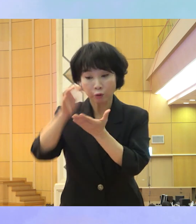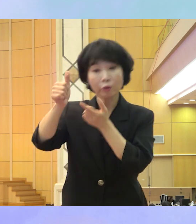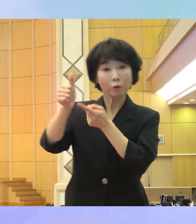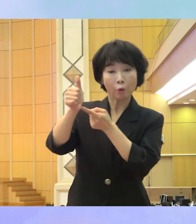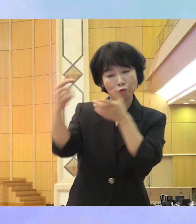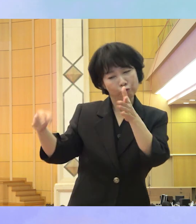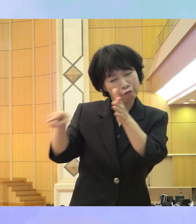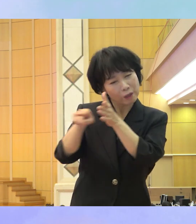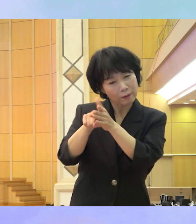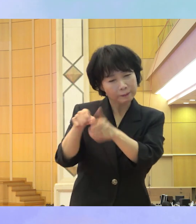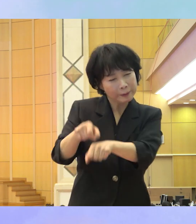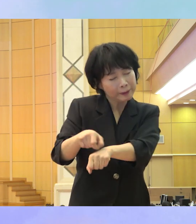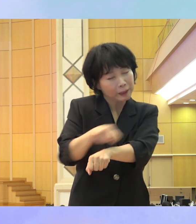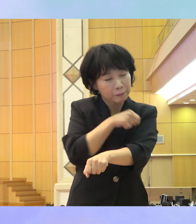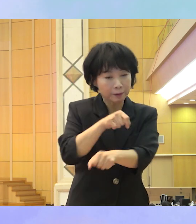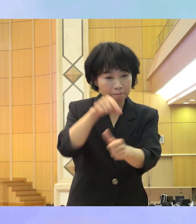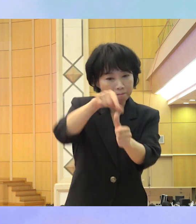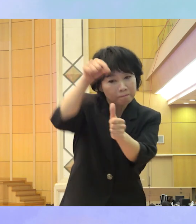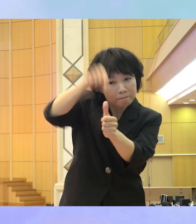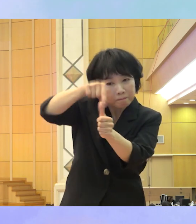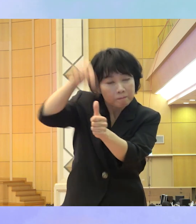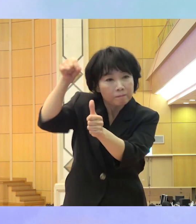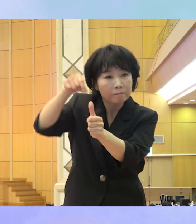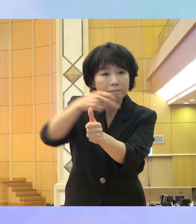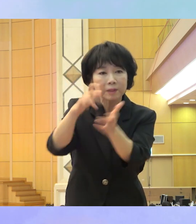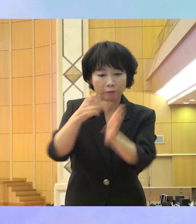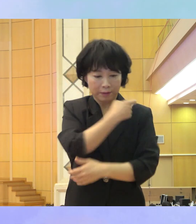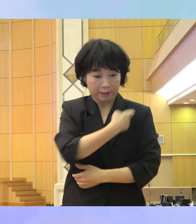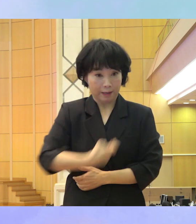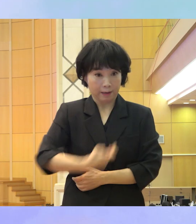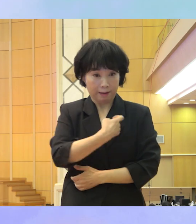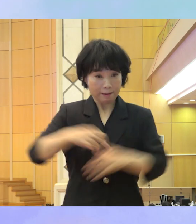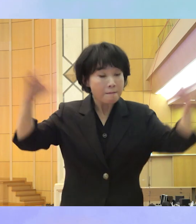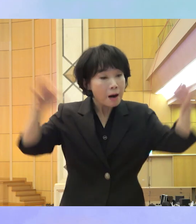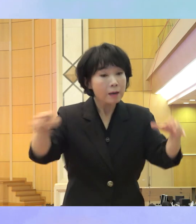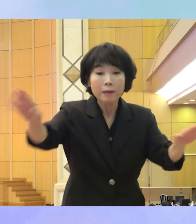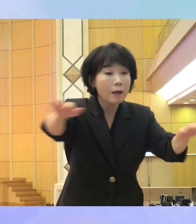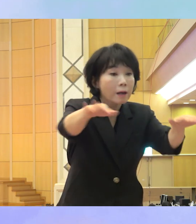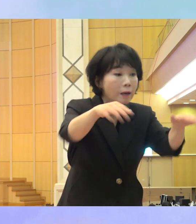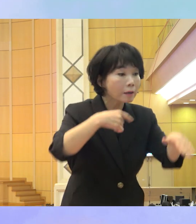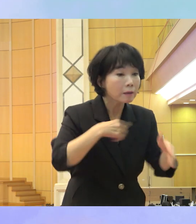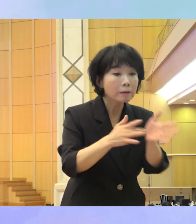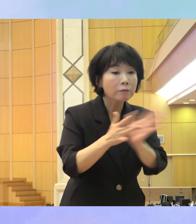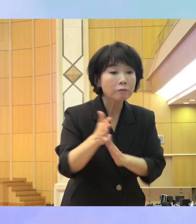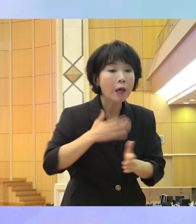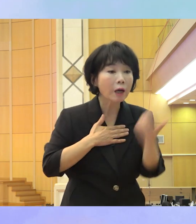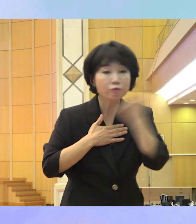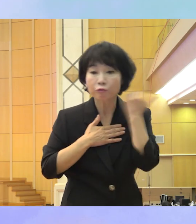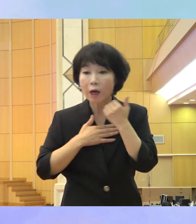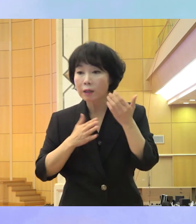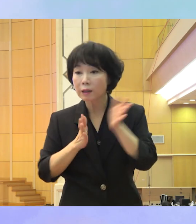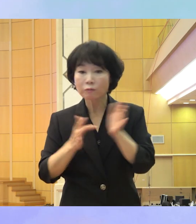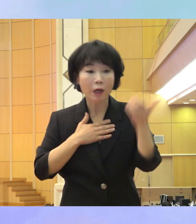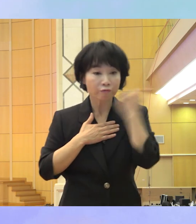그리스도를 위해서 특별히 부름받은 12제자들에게 한 말이에요. 너희는 나를 누구로